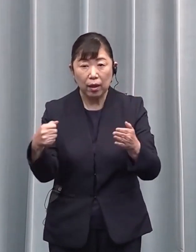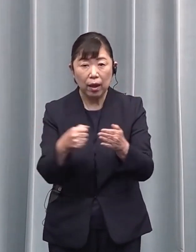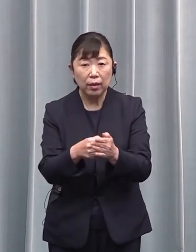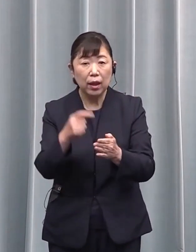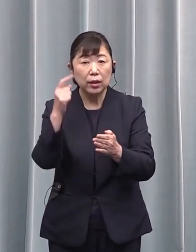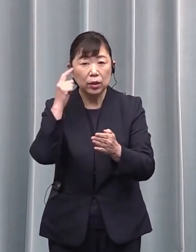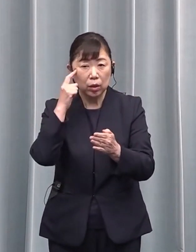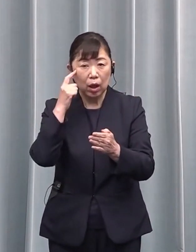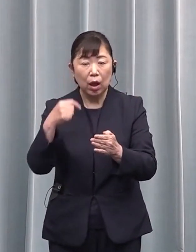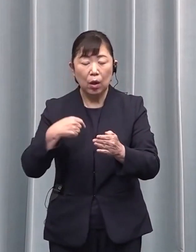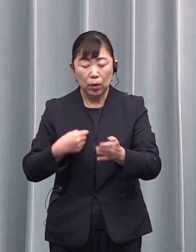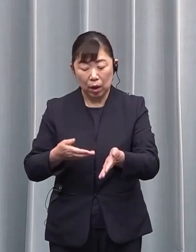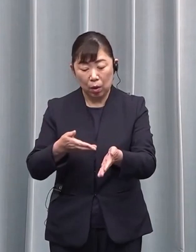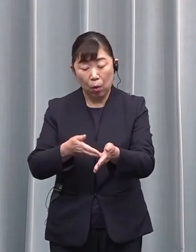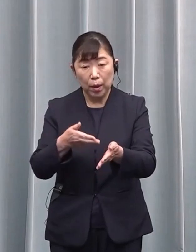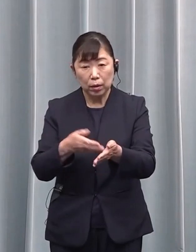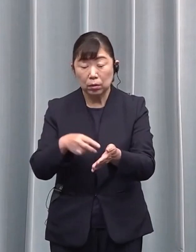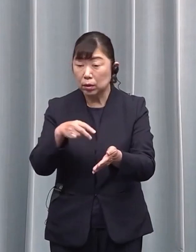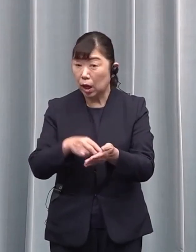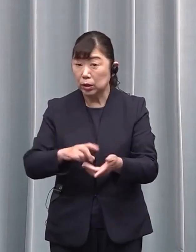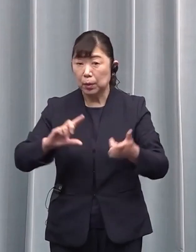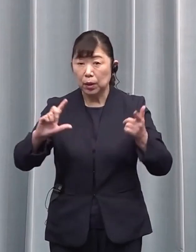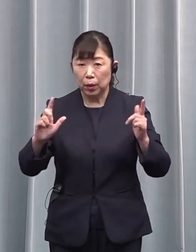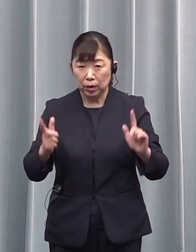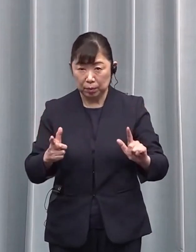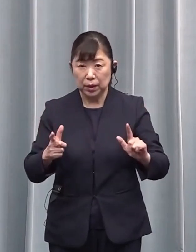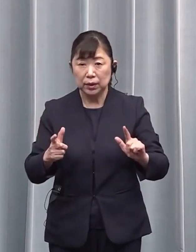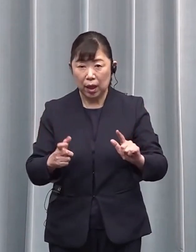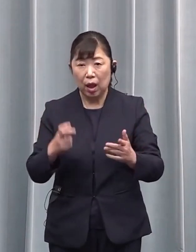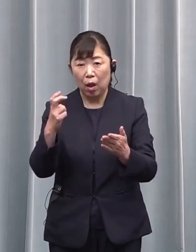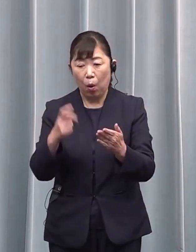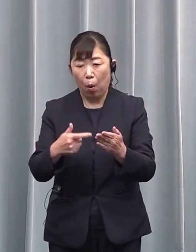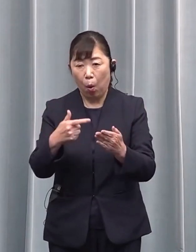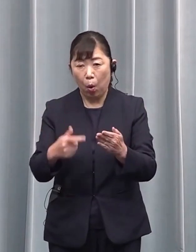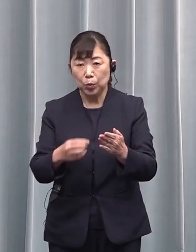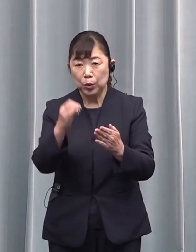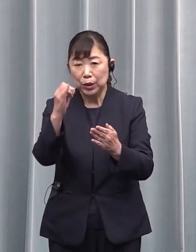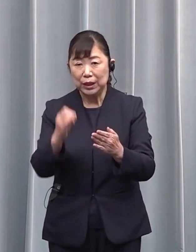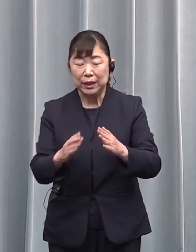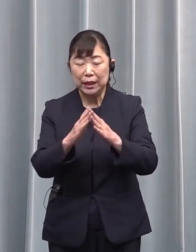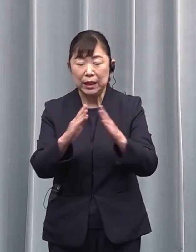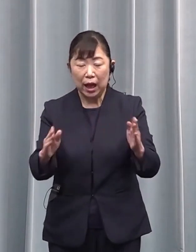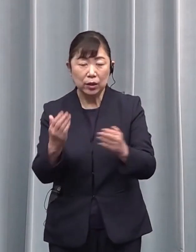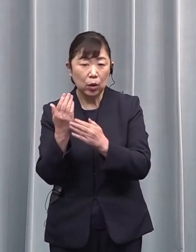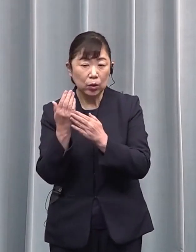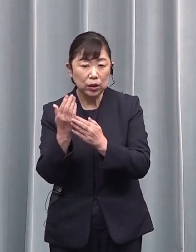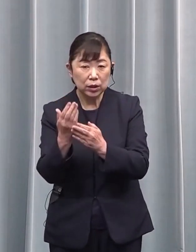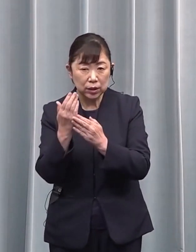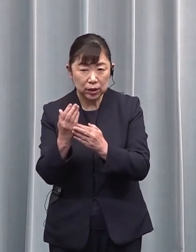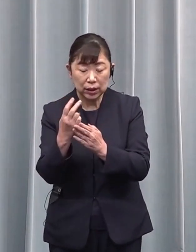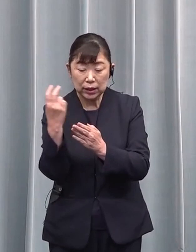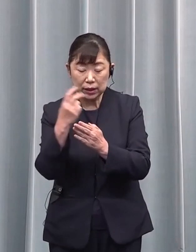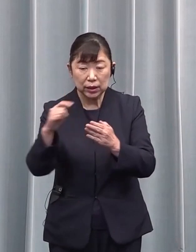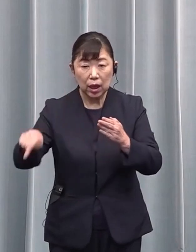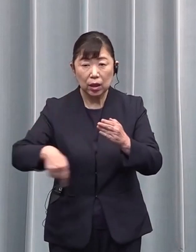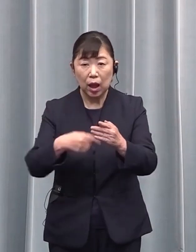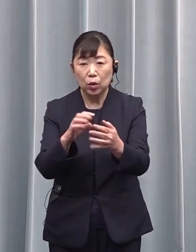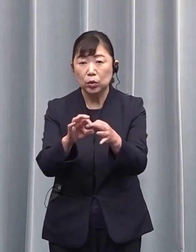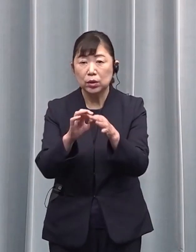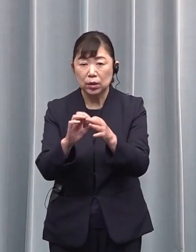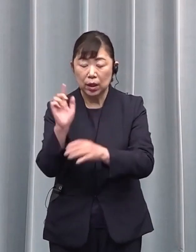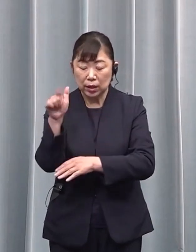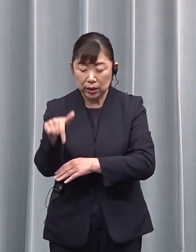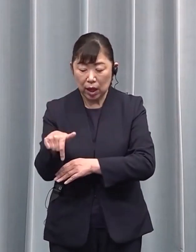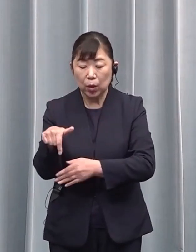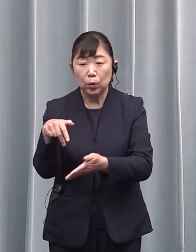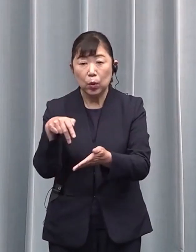私からコメントする立場にございませんし、法務委員会の質疑審査の内容に関して政府の立